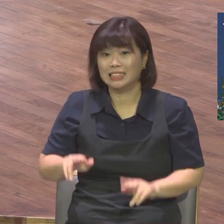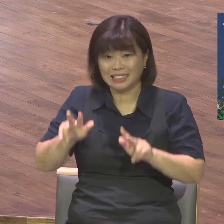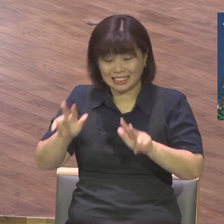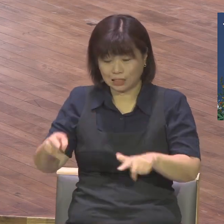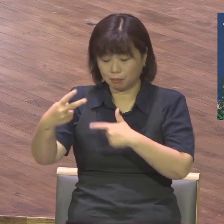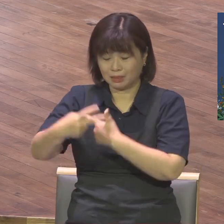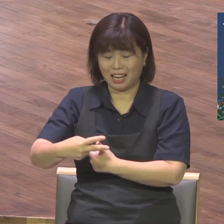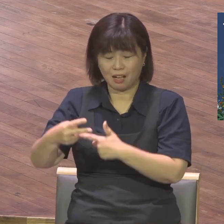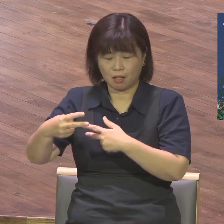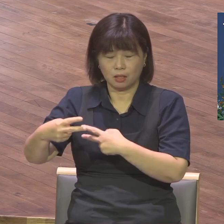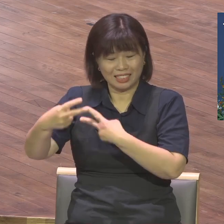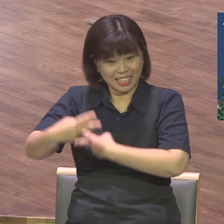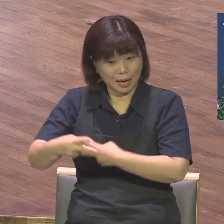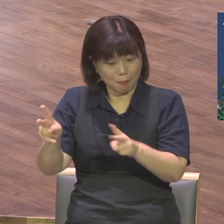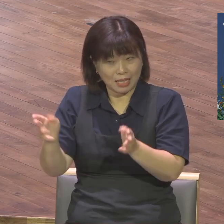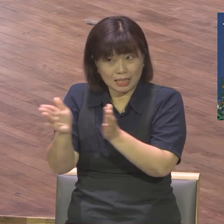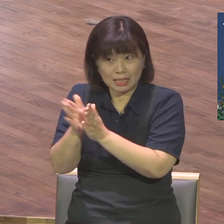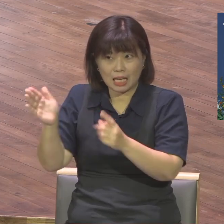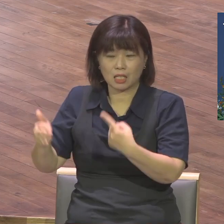교회를 세워놨잖아요.